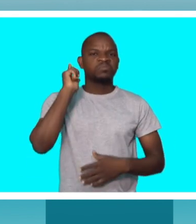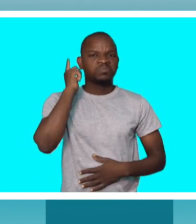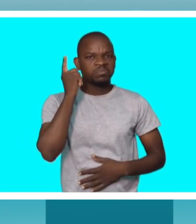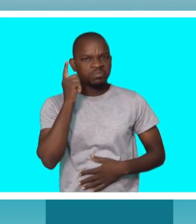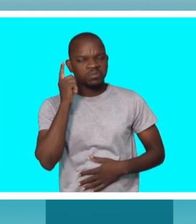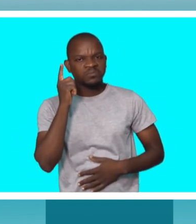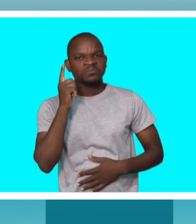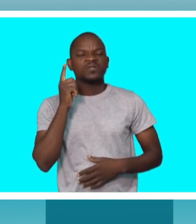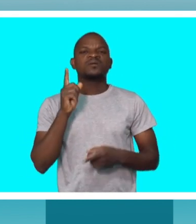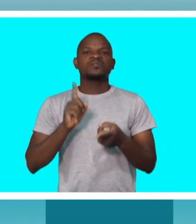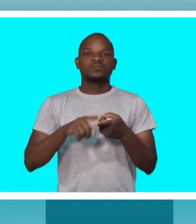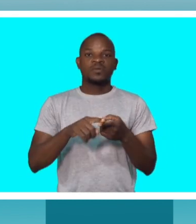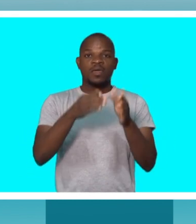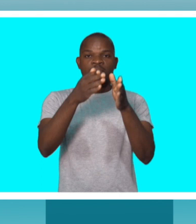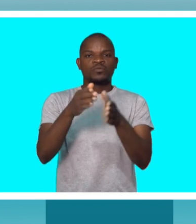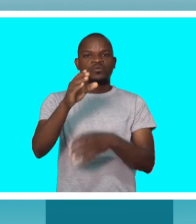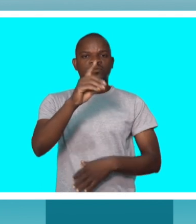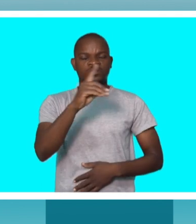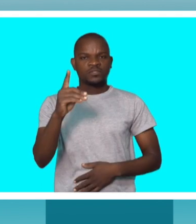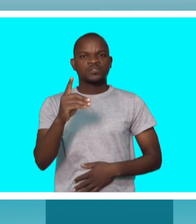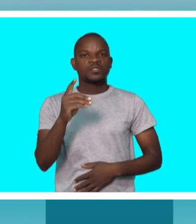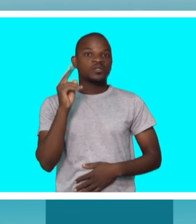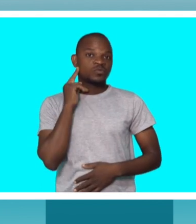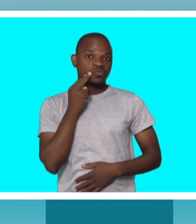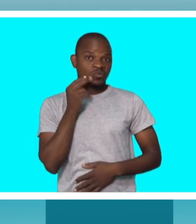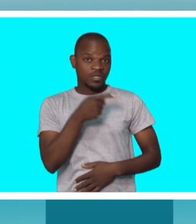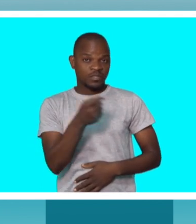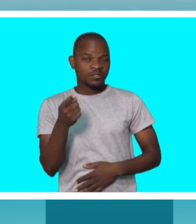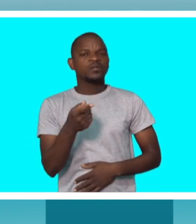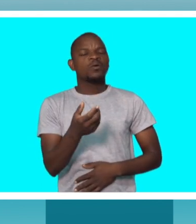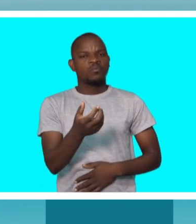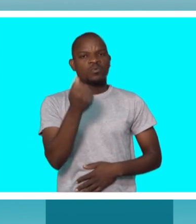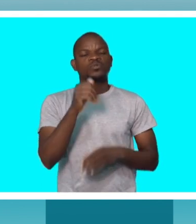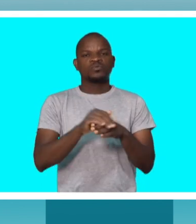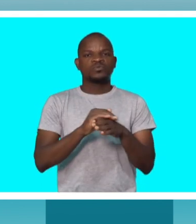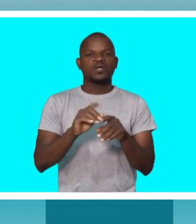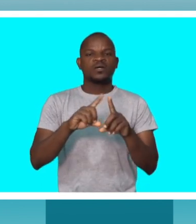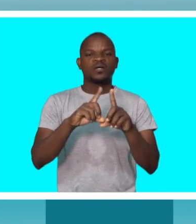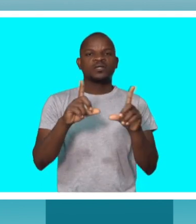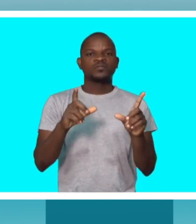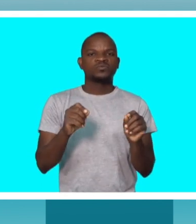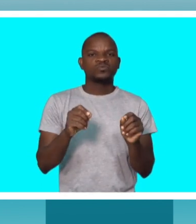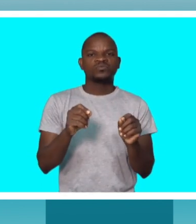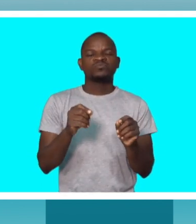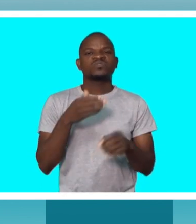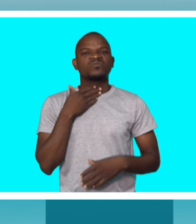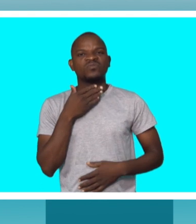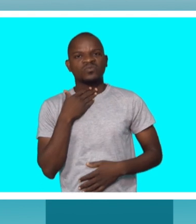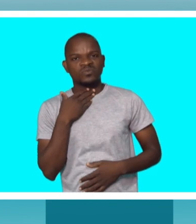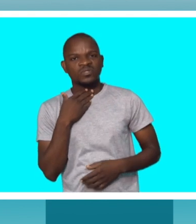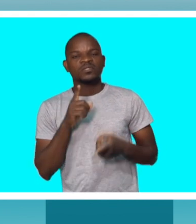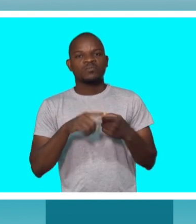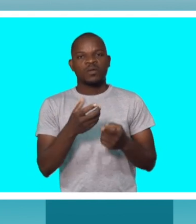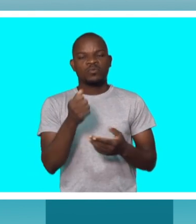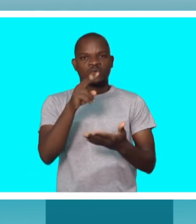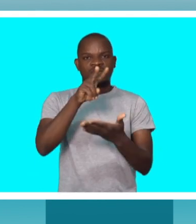computadores, telefone. Para as pessoas com deficiência, por exemplo, auditiva, já usam o sistema de voz, já